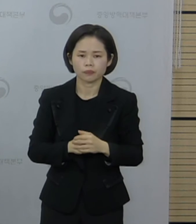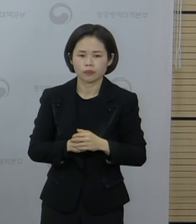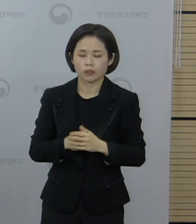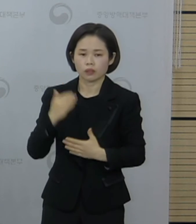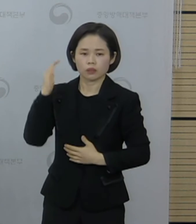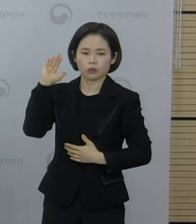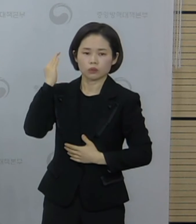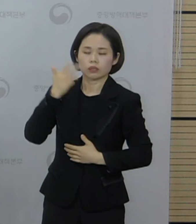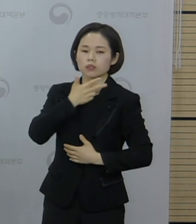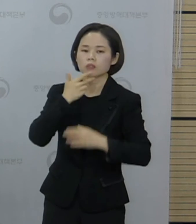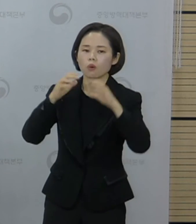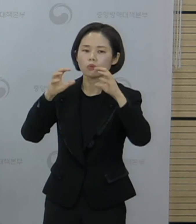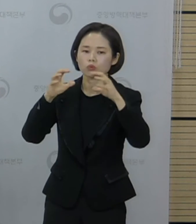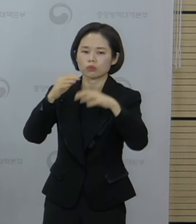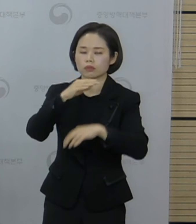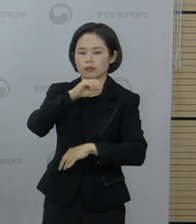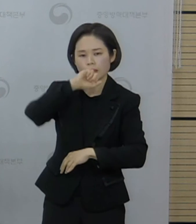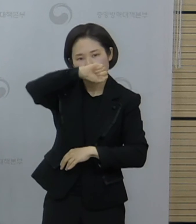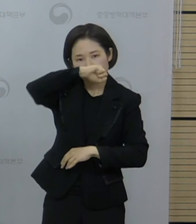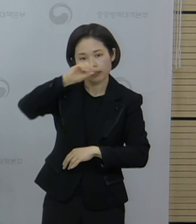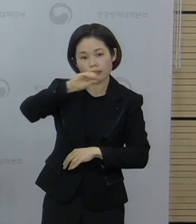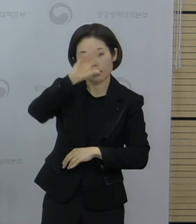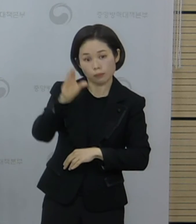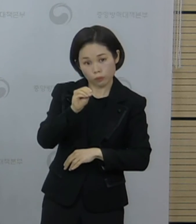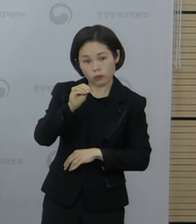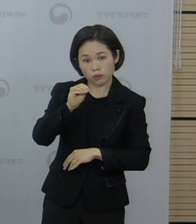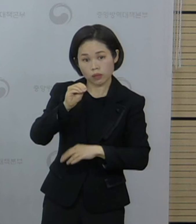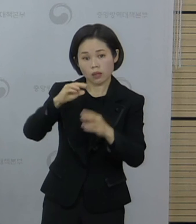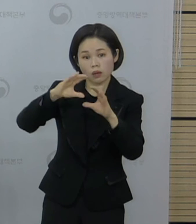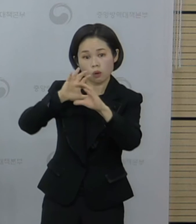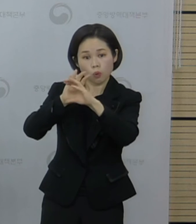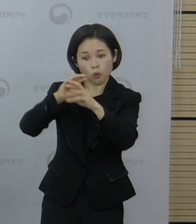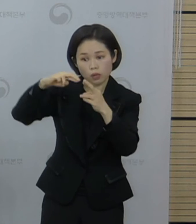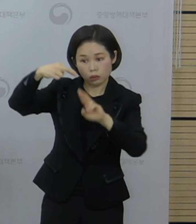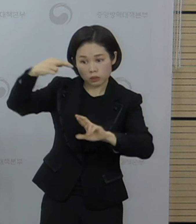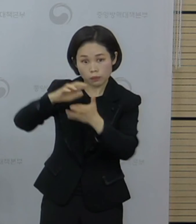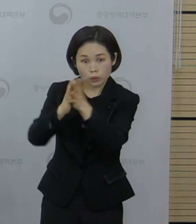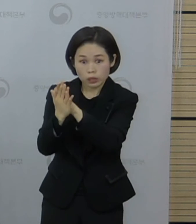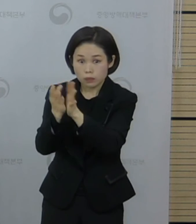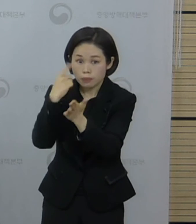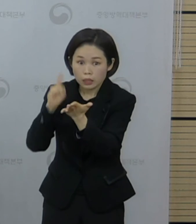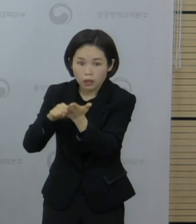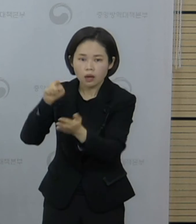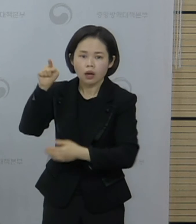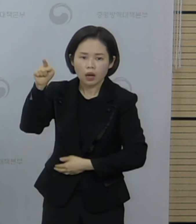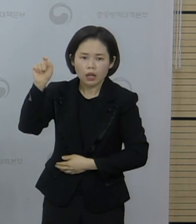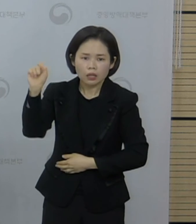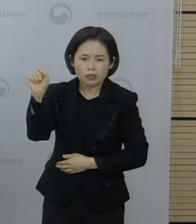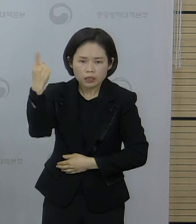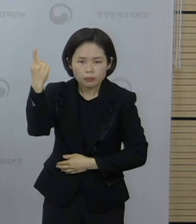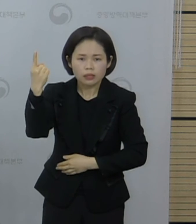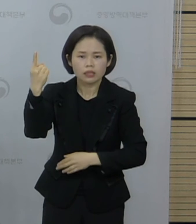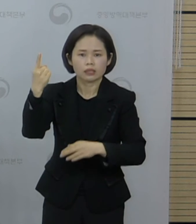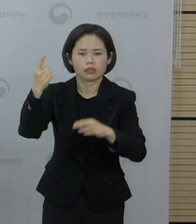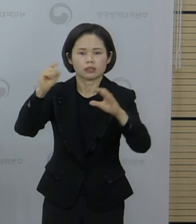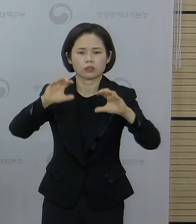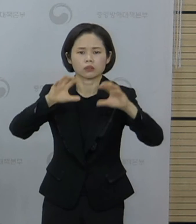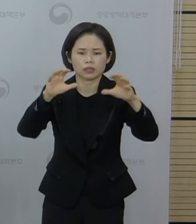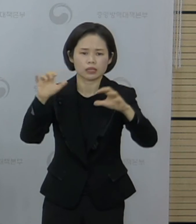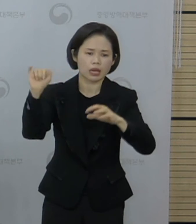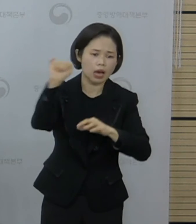영국과 남아프리카공화국에서 등장한 변 이야말로 언젠가는 전 세계적인 유행을 주도할